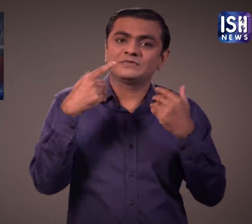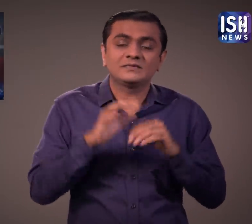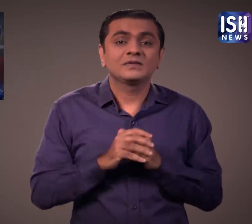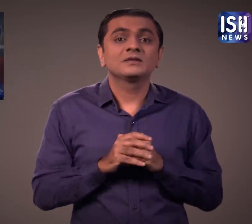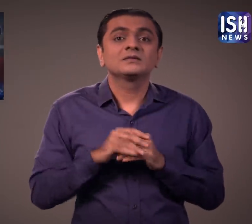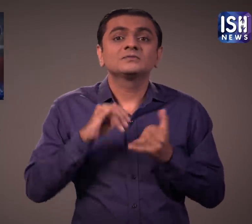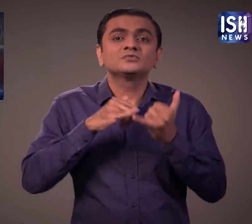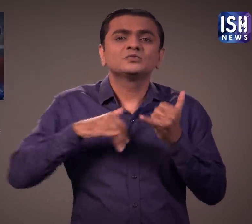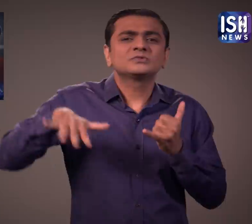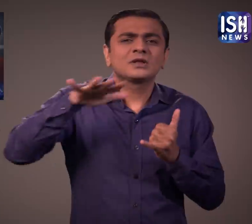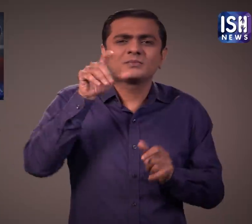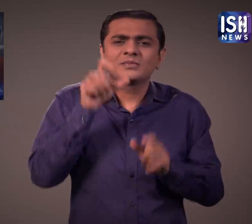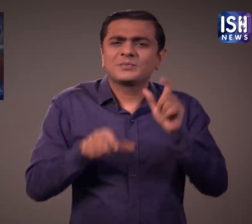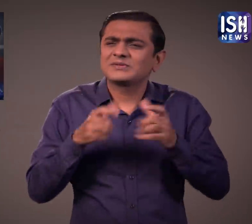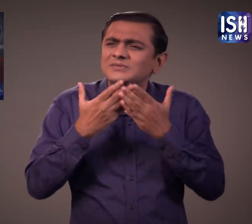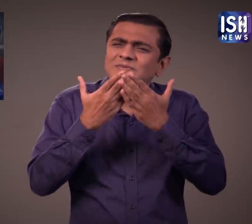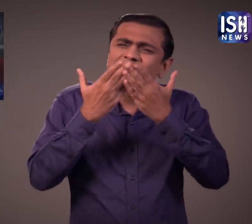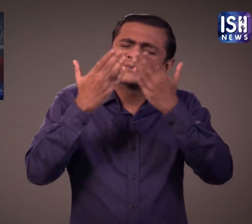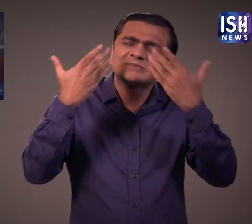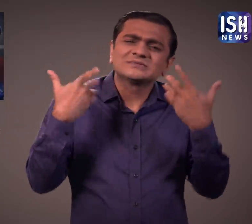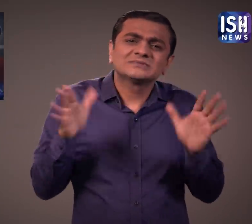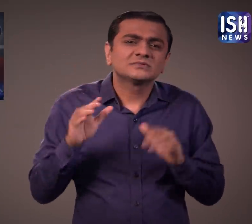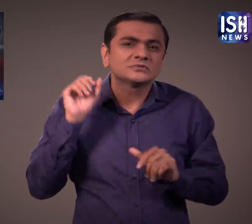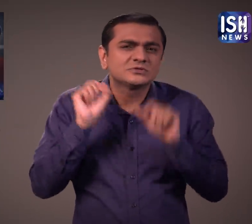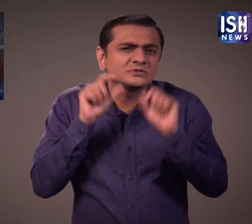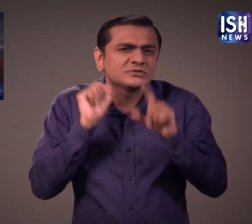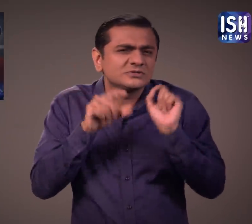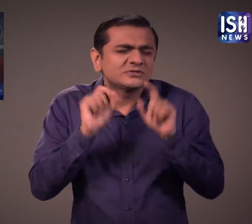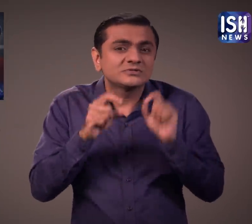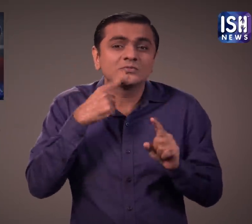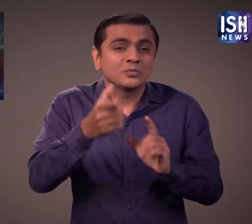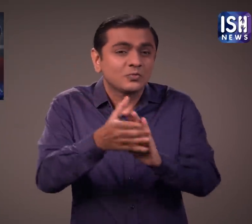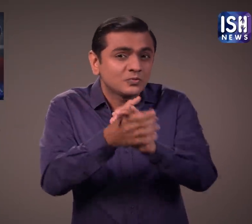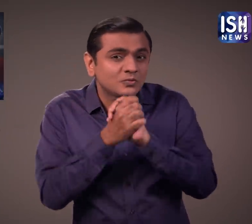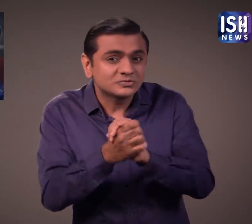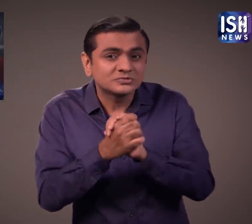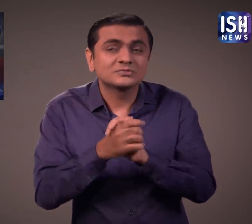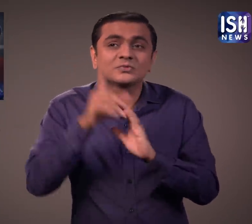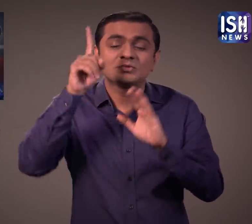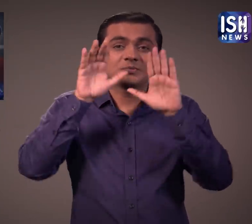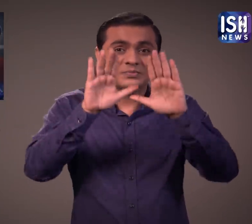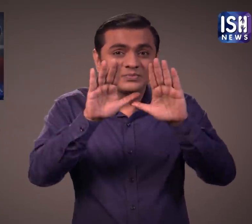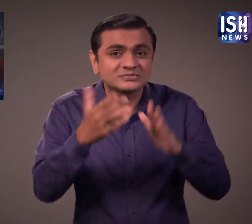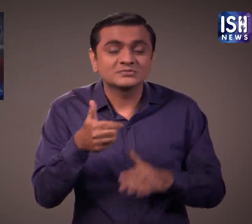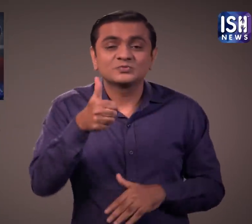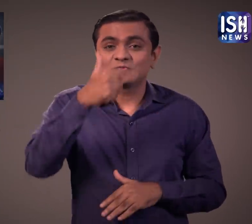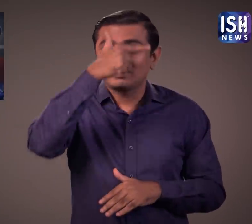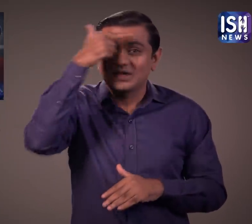इस पोस्त के बाद कमेंट सेक्शन धेर सारी शुब कामनाओं और बधाई संदेशों से भर गया